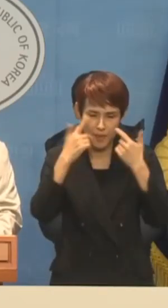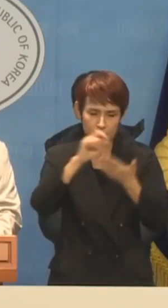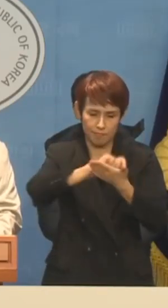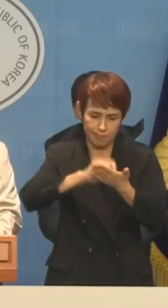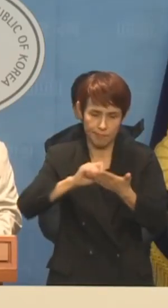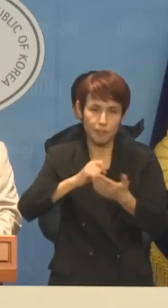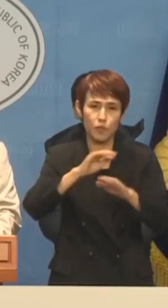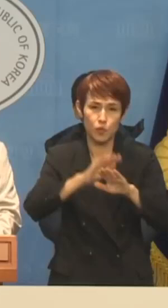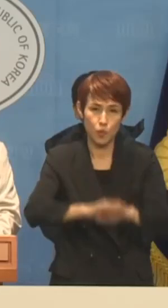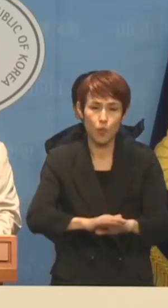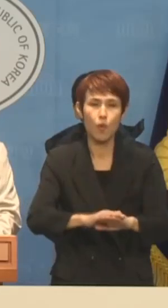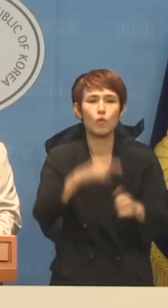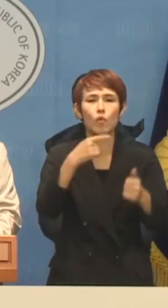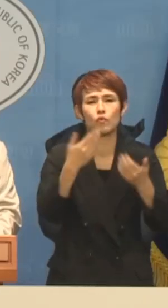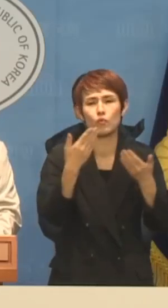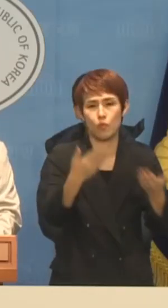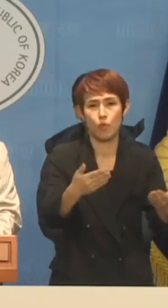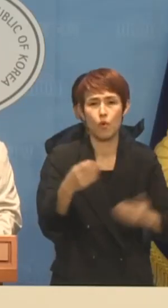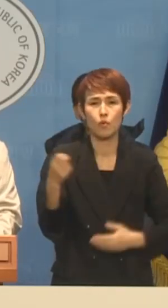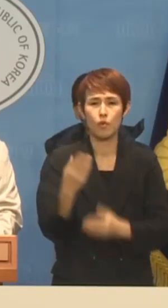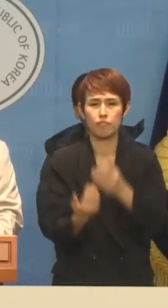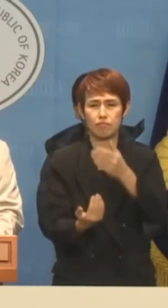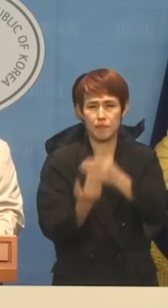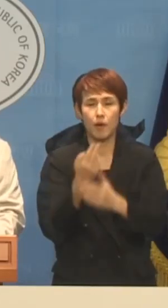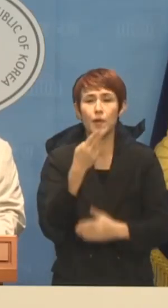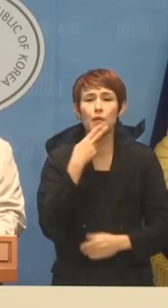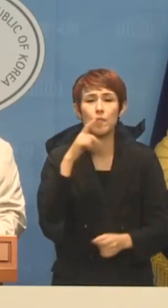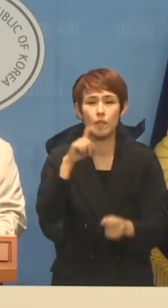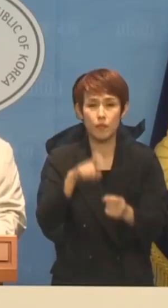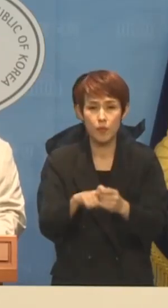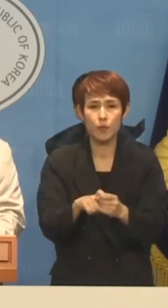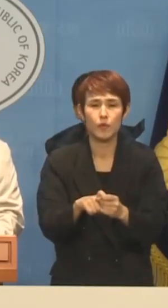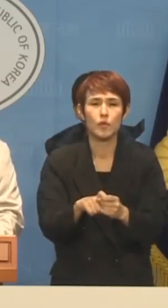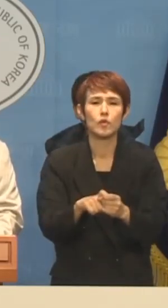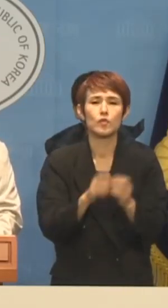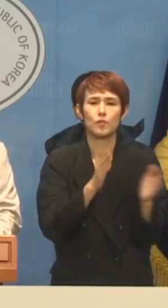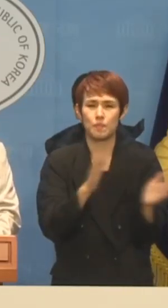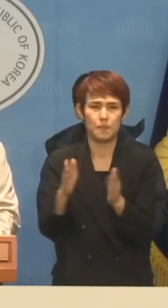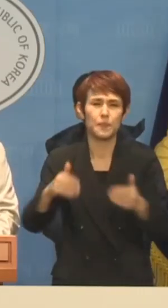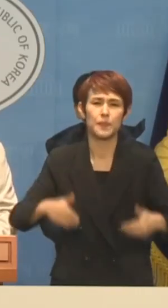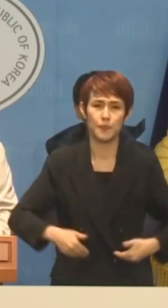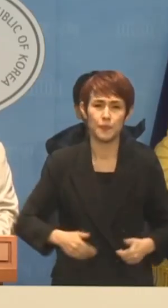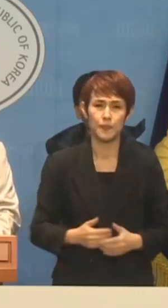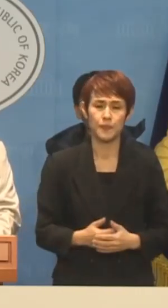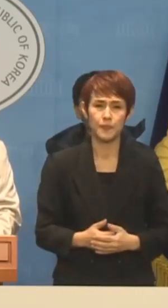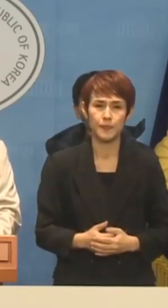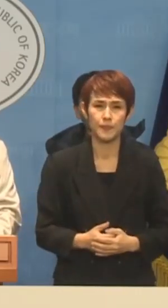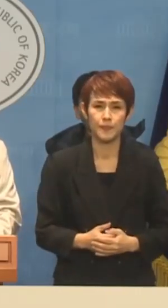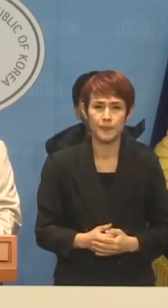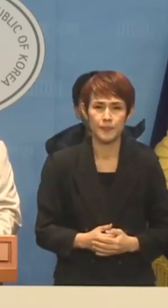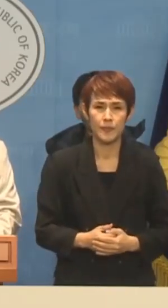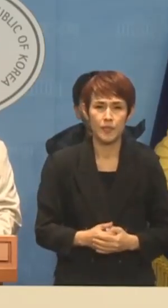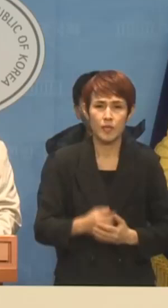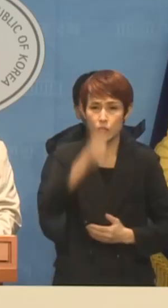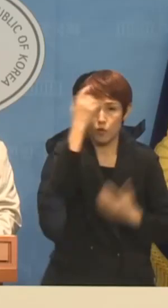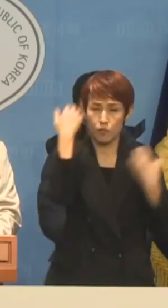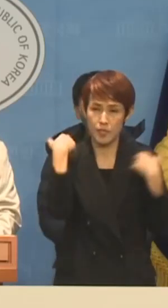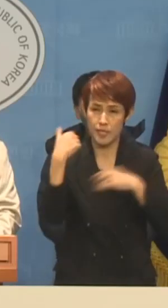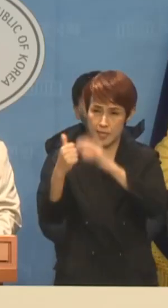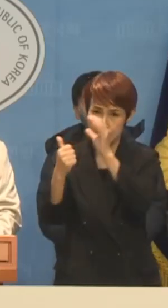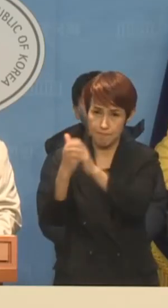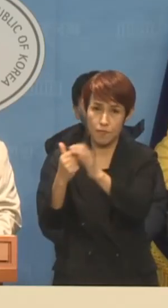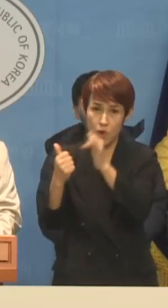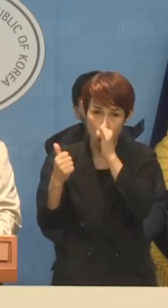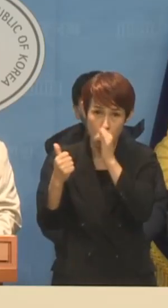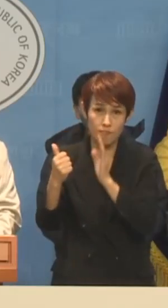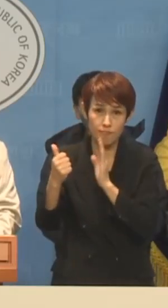이러한 일이 다시는 반복되지 않도록 강력한 재발 방지 시스템을 구축해야 할 것입니다. 국가의 책임을 다하는